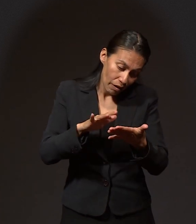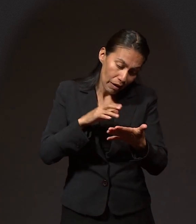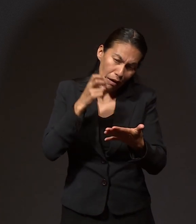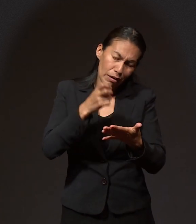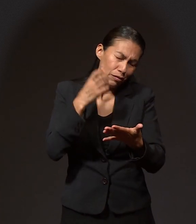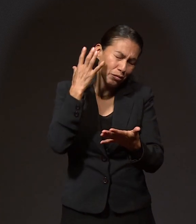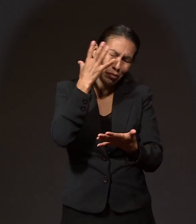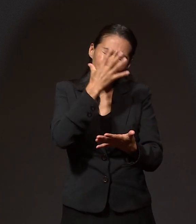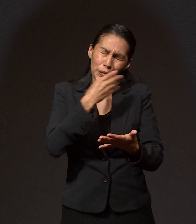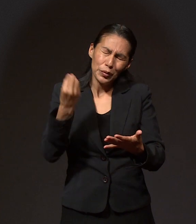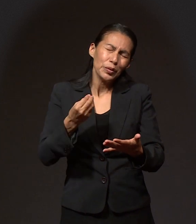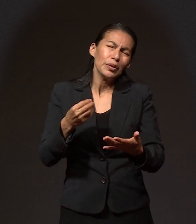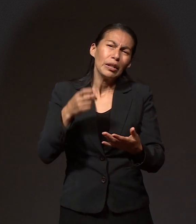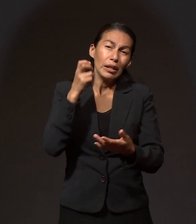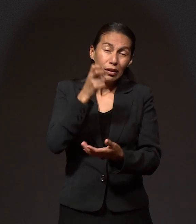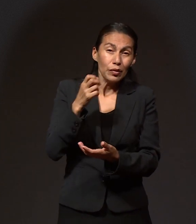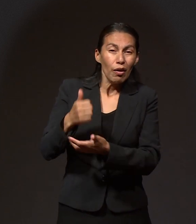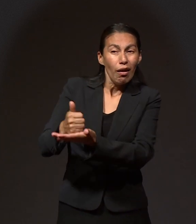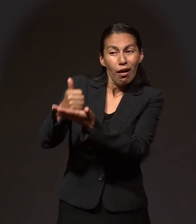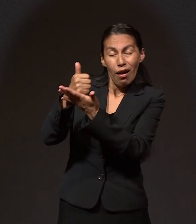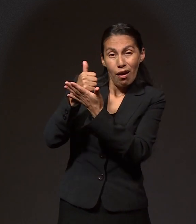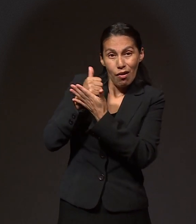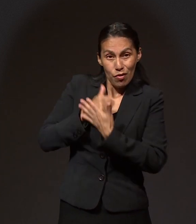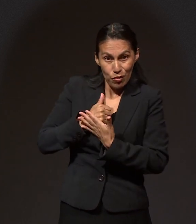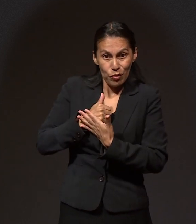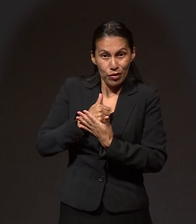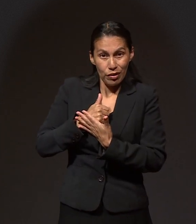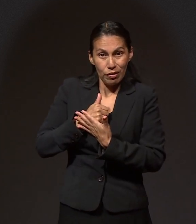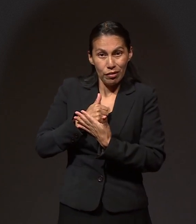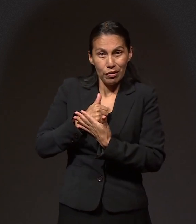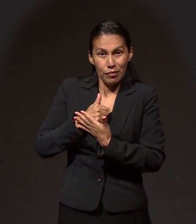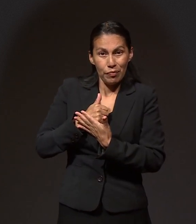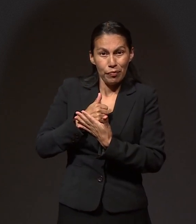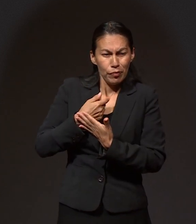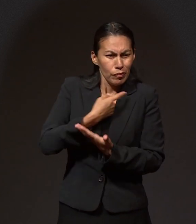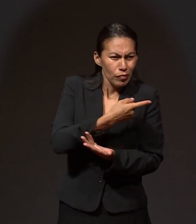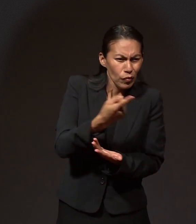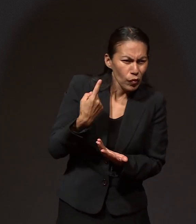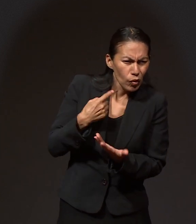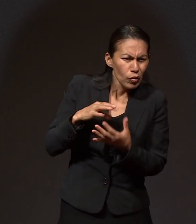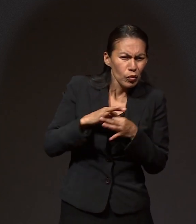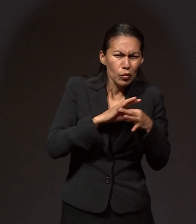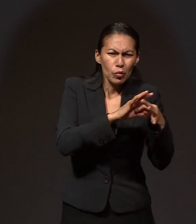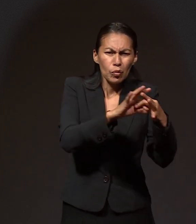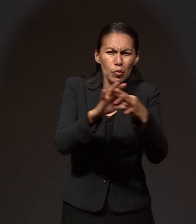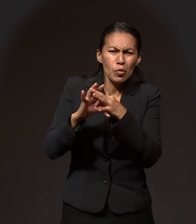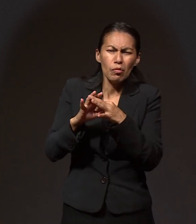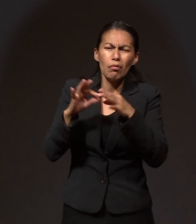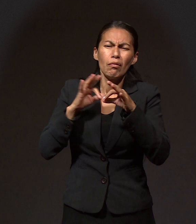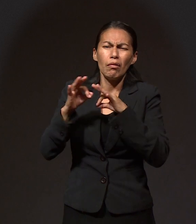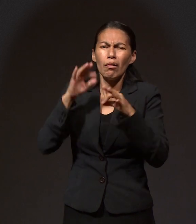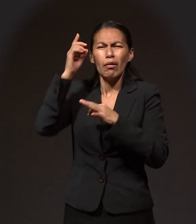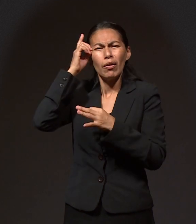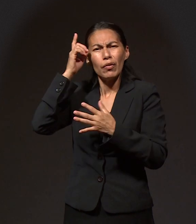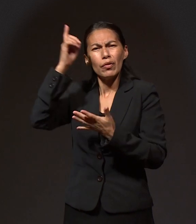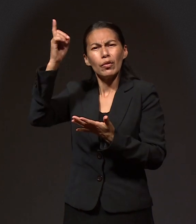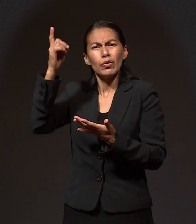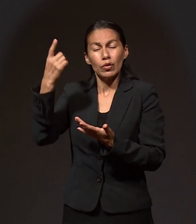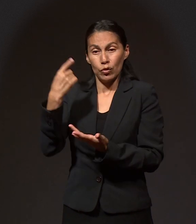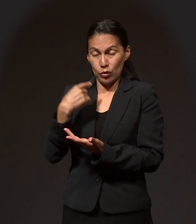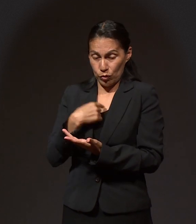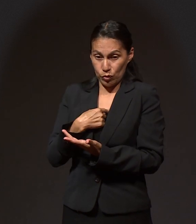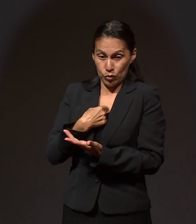está diciendo ayuda a hacer una especie de colaboración con Dios donde